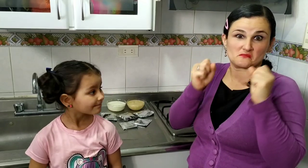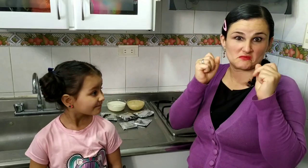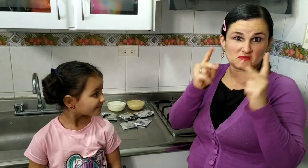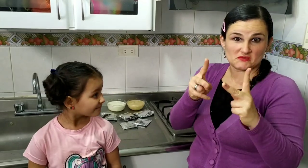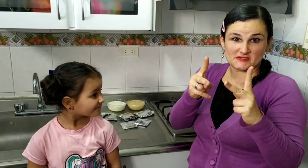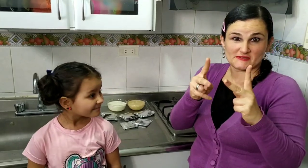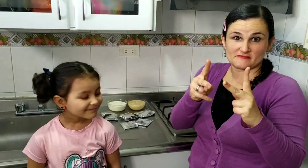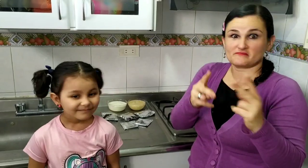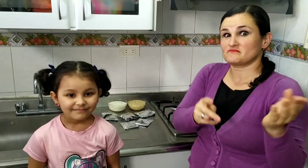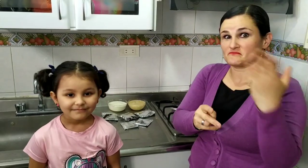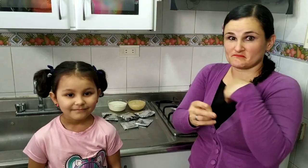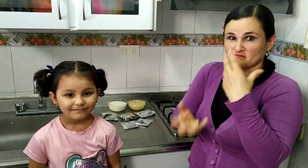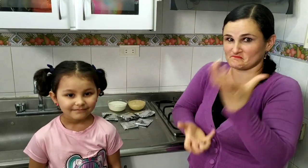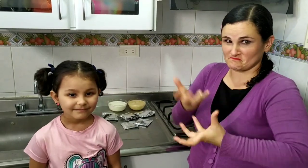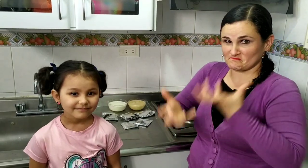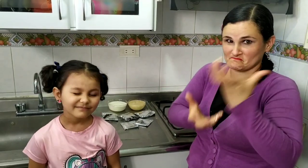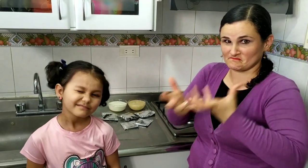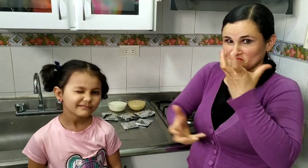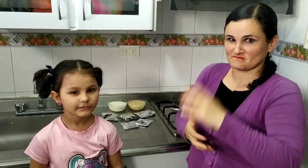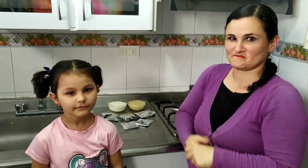Ok, entonces vamos a prepararla.